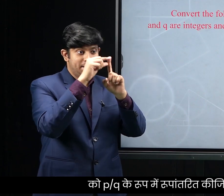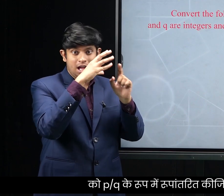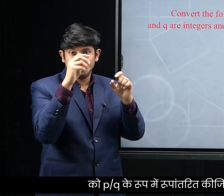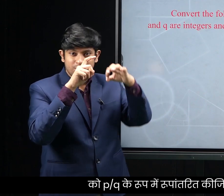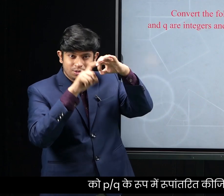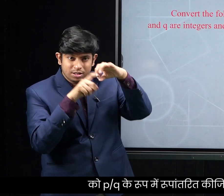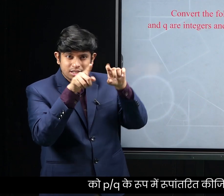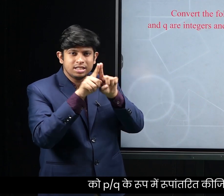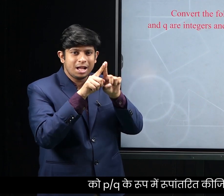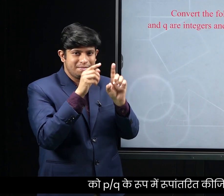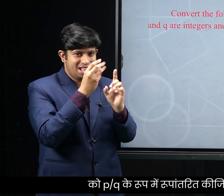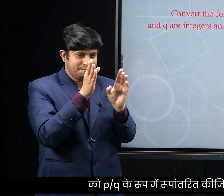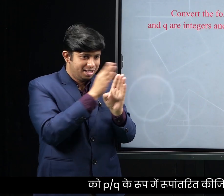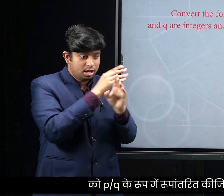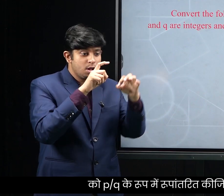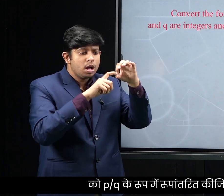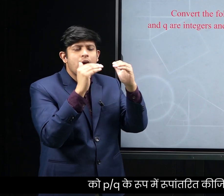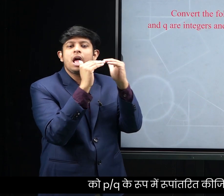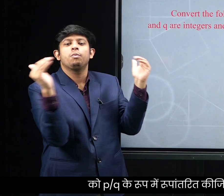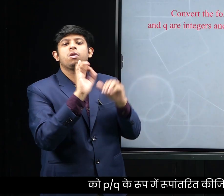is not equals to 0 है।